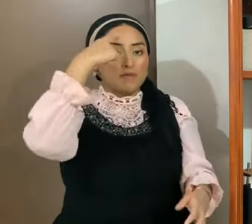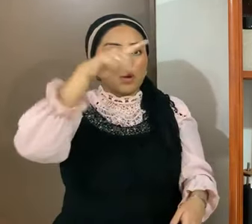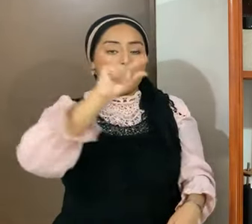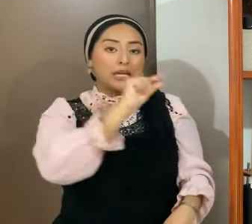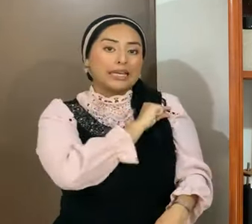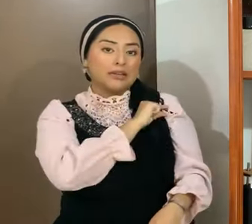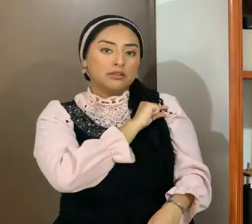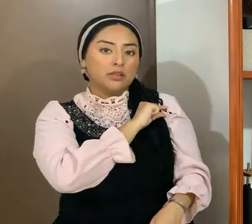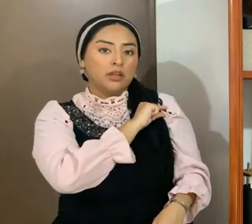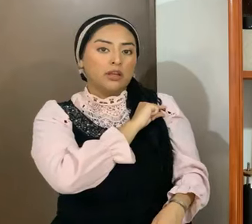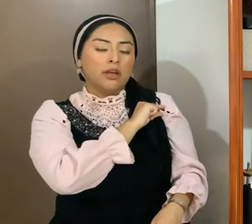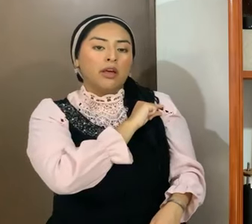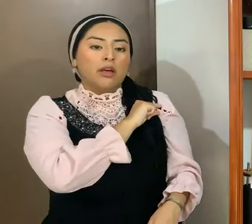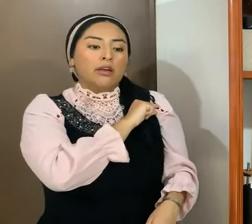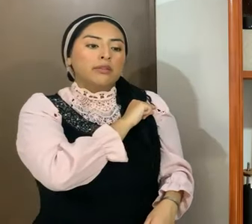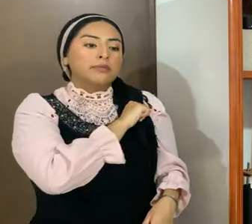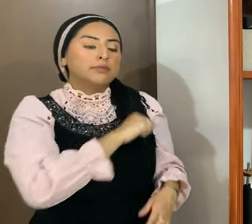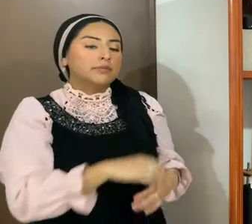culpa,